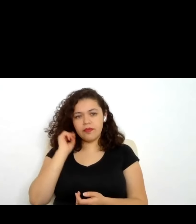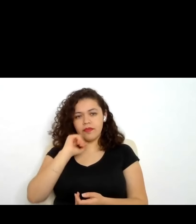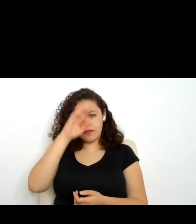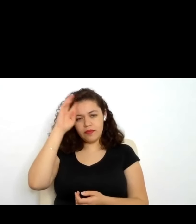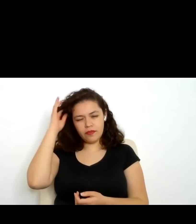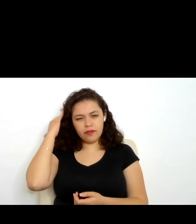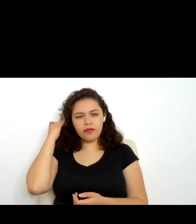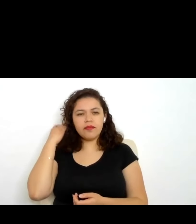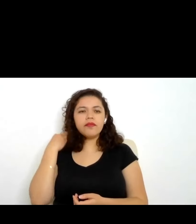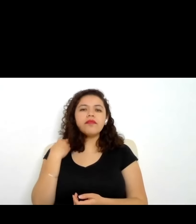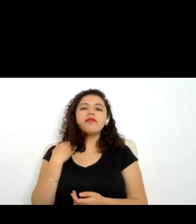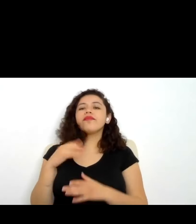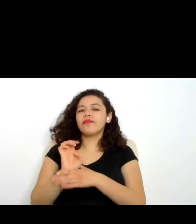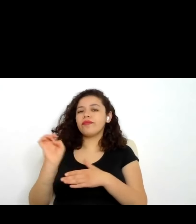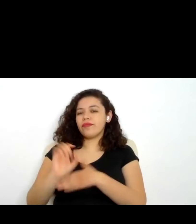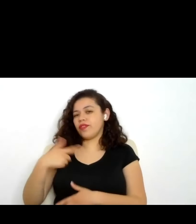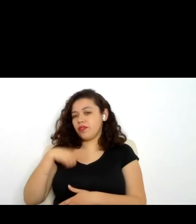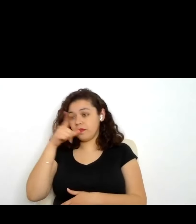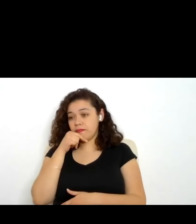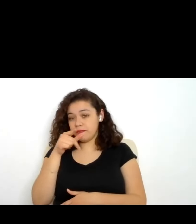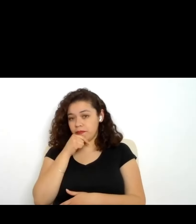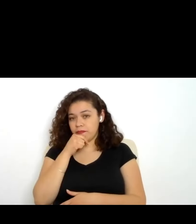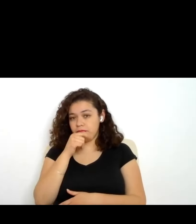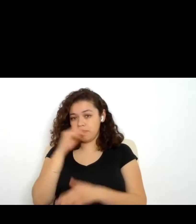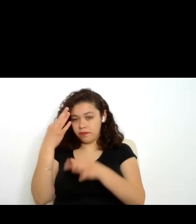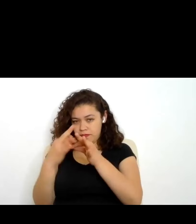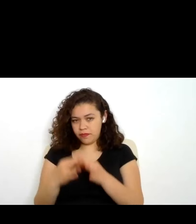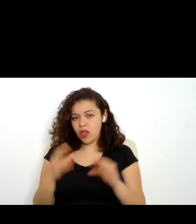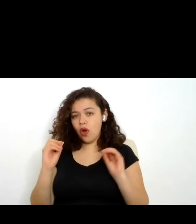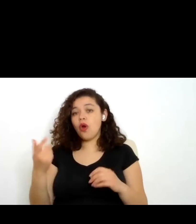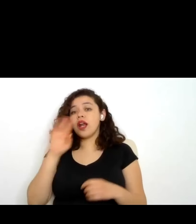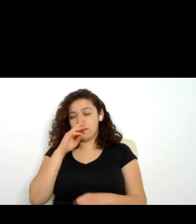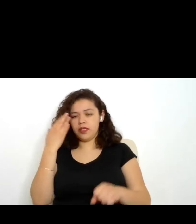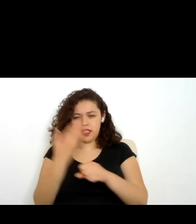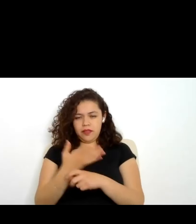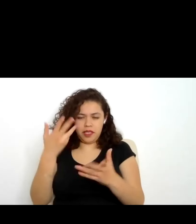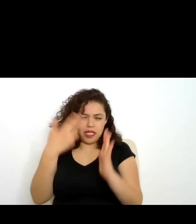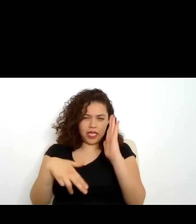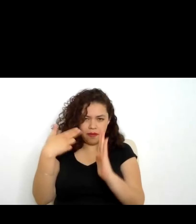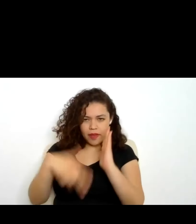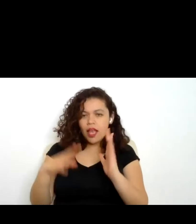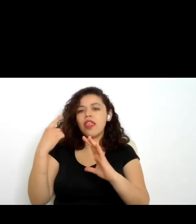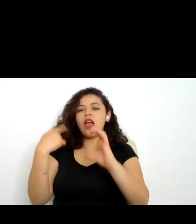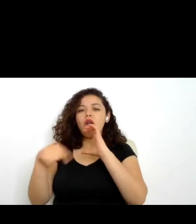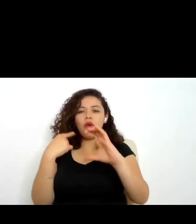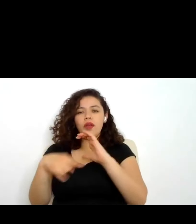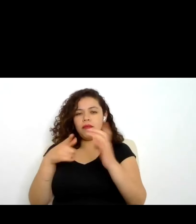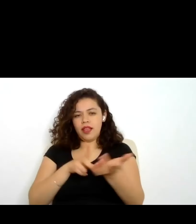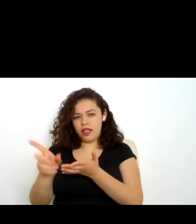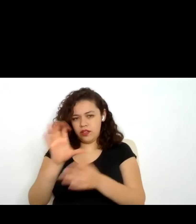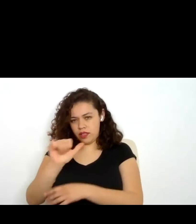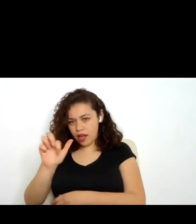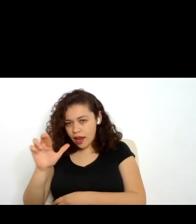yo como oficial de cumplimiento o como responsable de la herramienta, el correo del ejercicio de derechos ARCO,